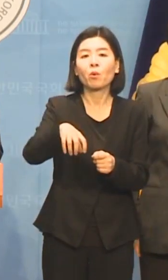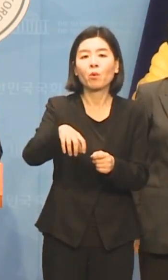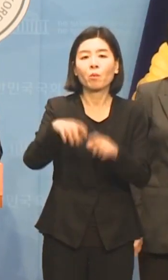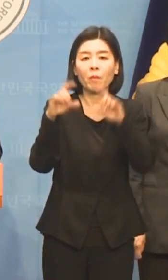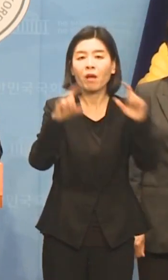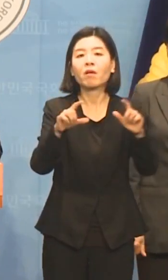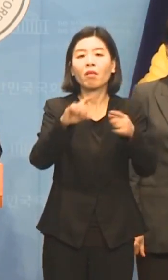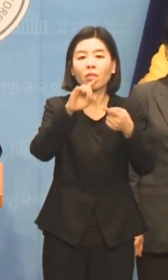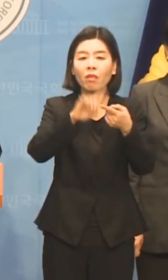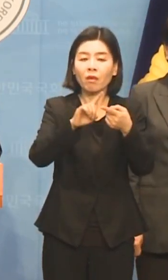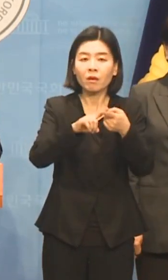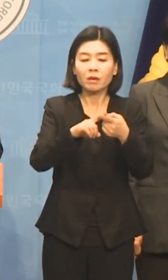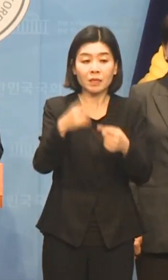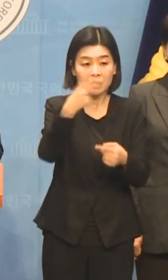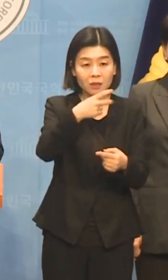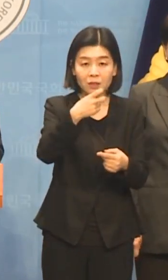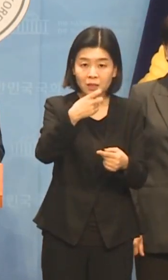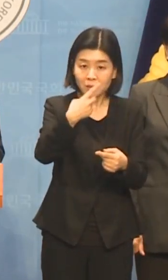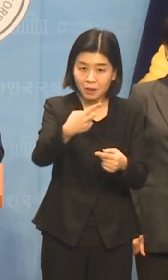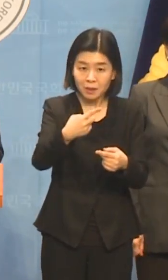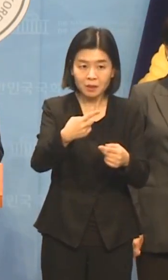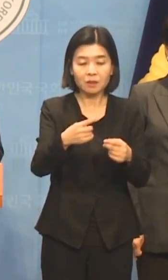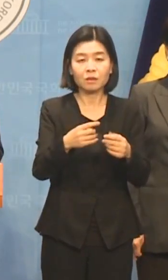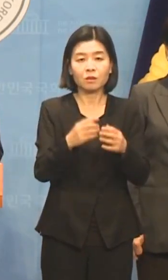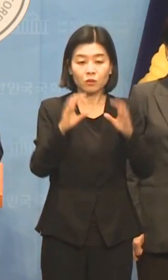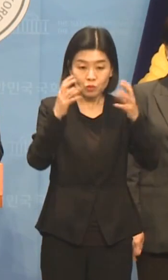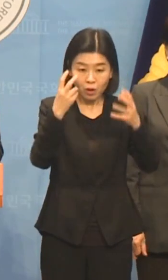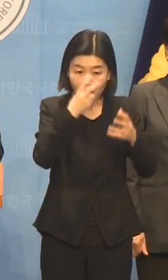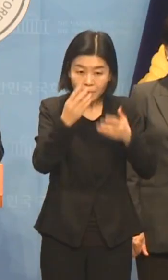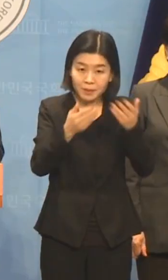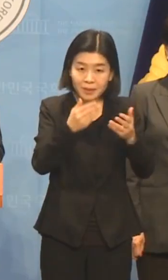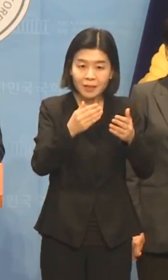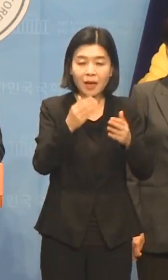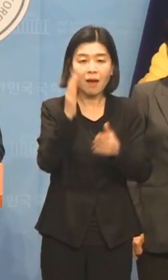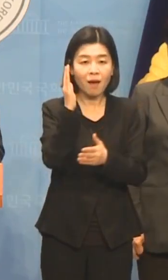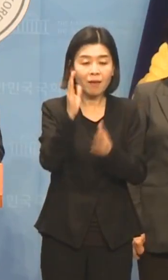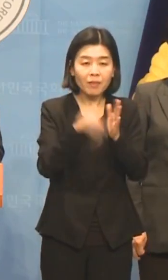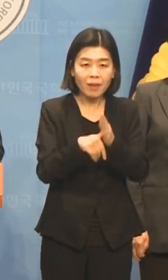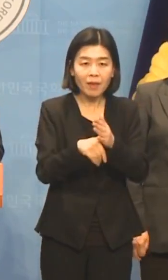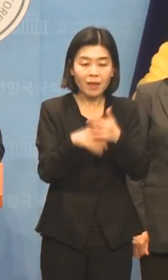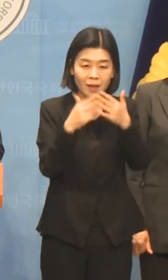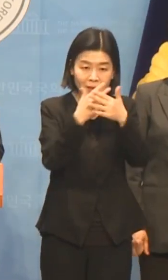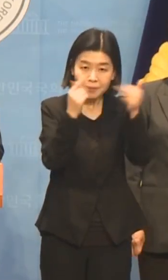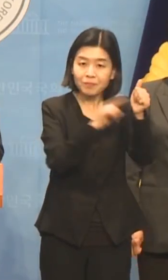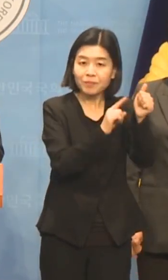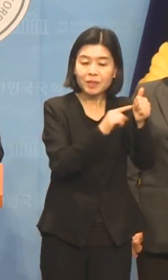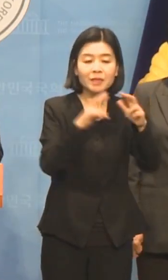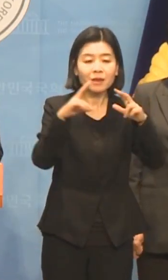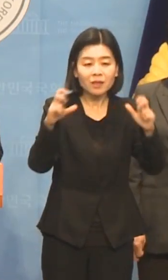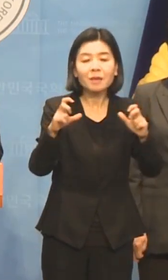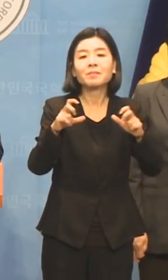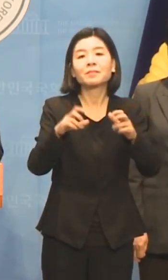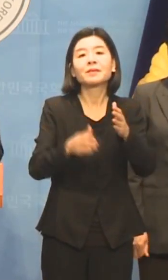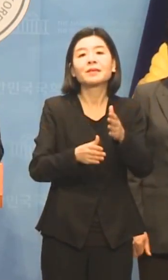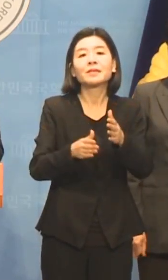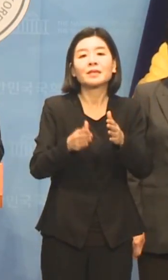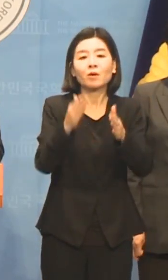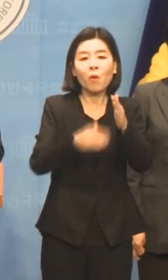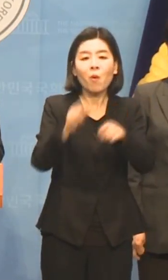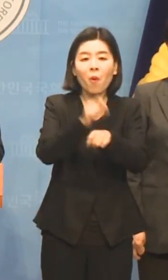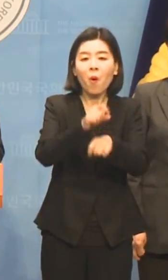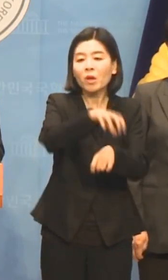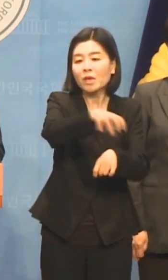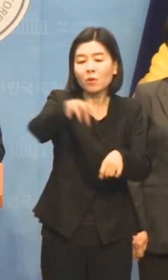이재명 대표는 2021년 국정감사에서 성남 시내 5개 공공기관의 지방 이전과 관련한